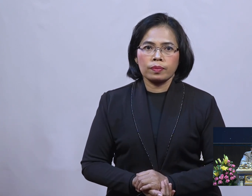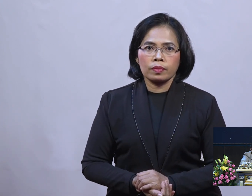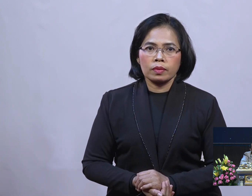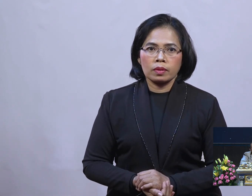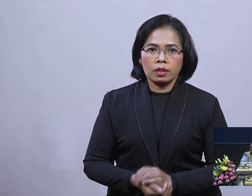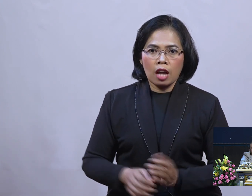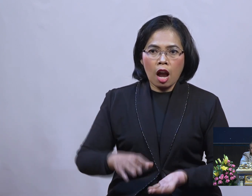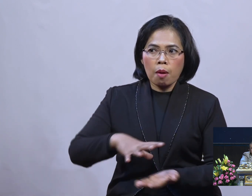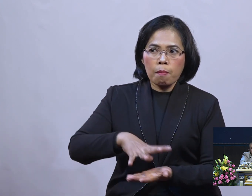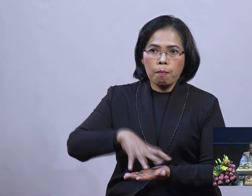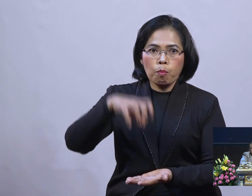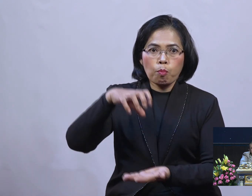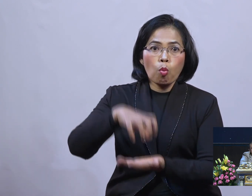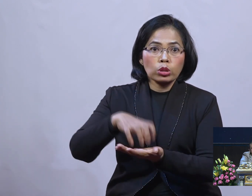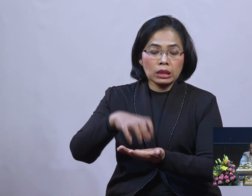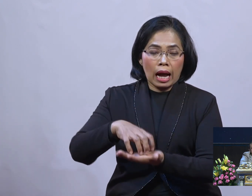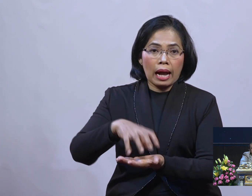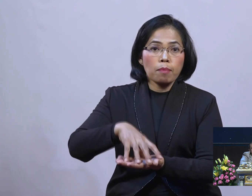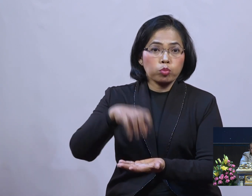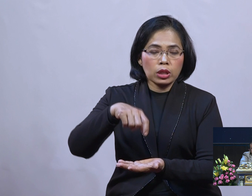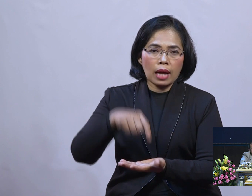Hai diatas salib